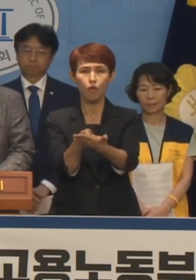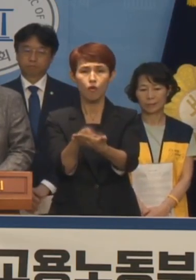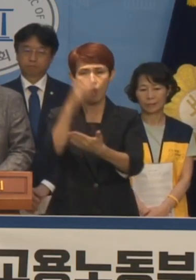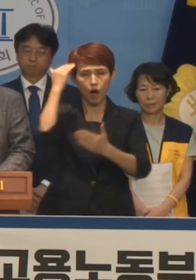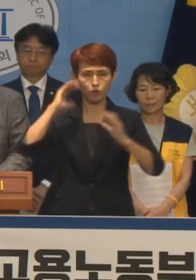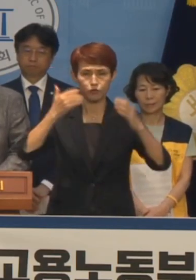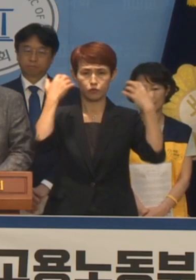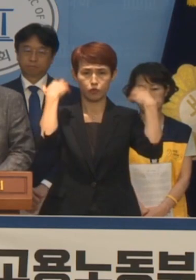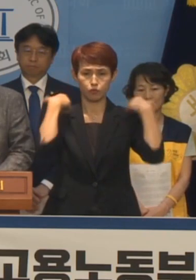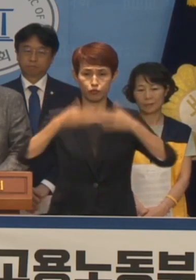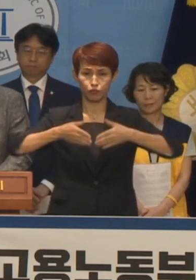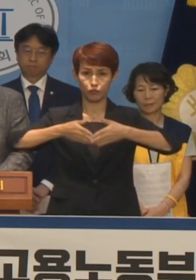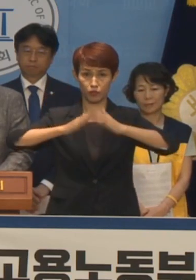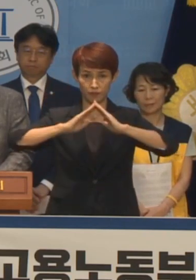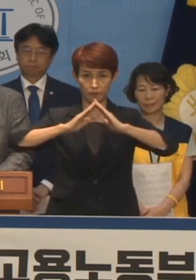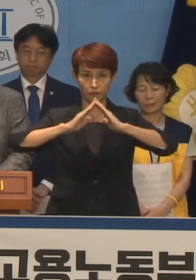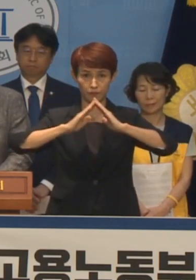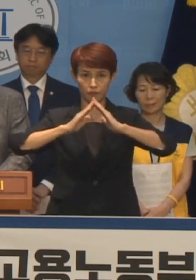대한민국 정부의 수립을